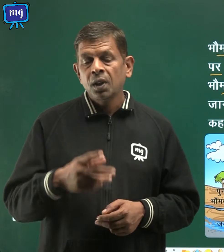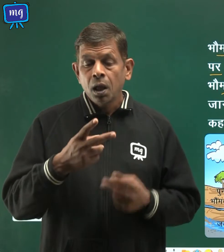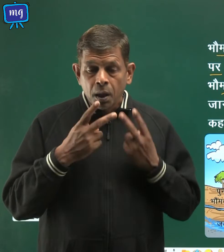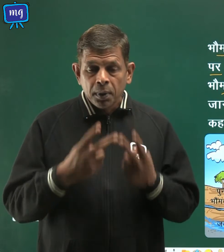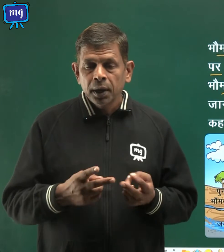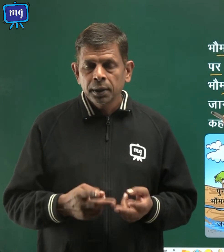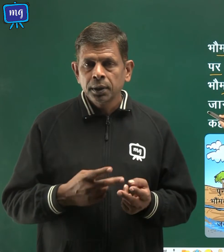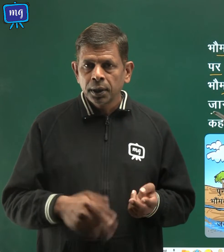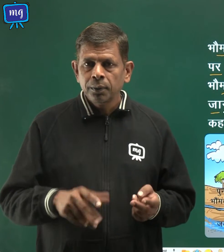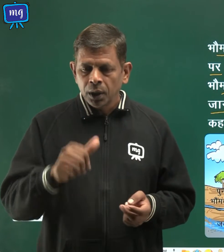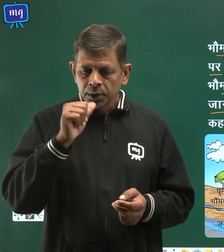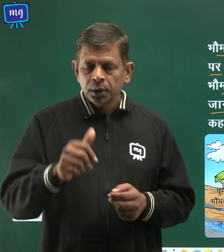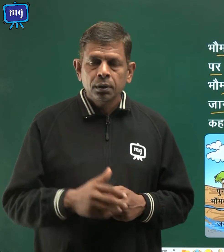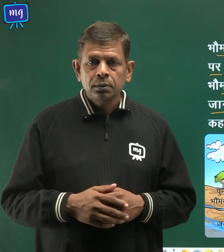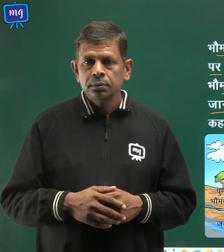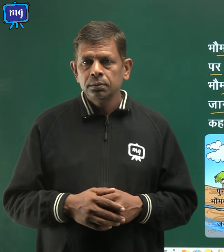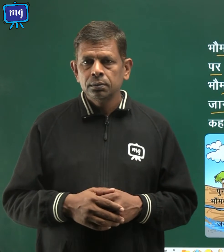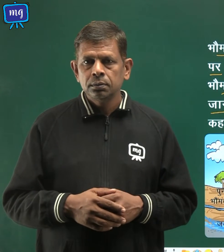पाया जाने वाला जल